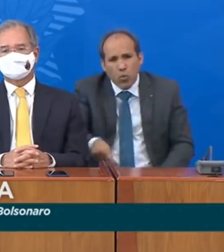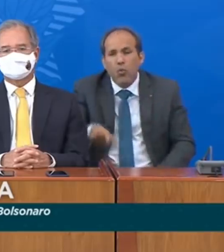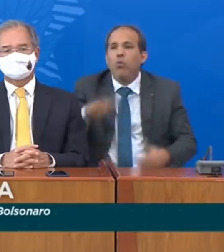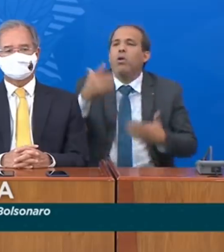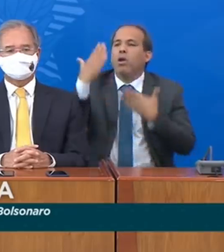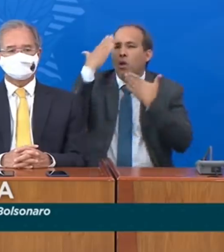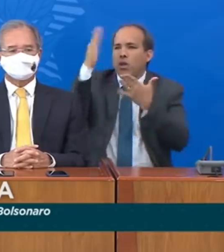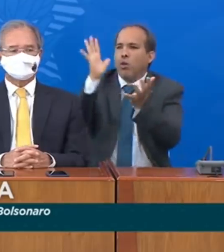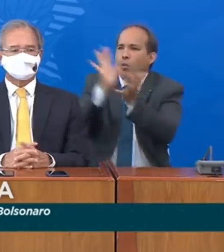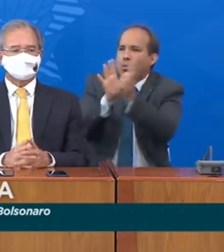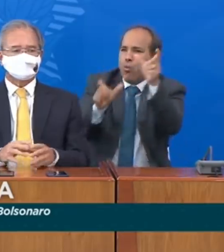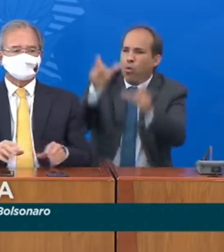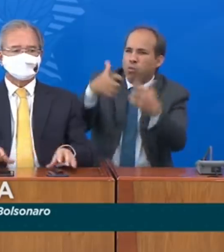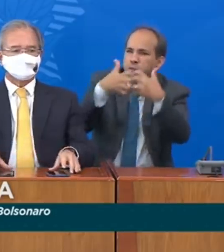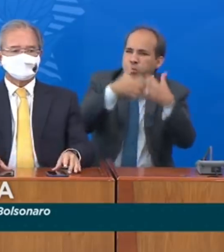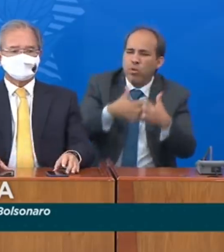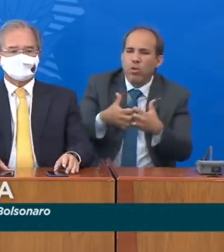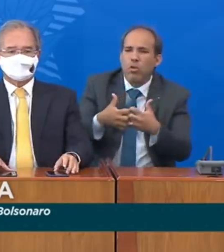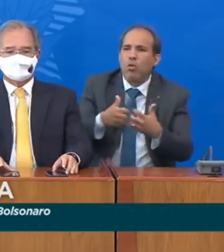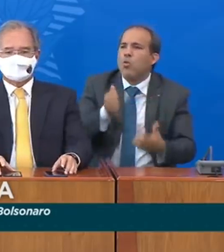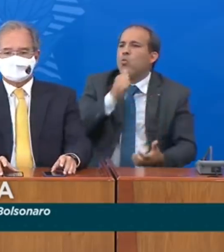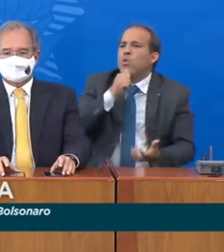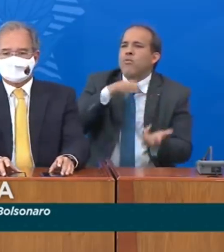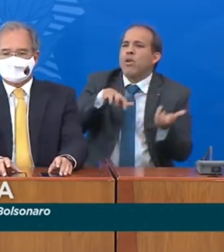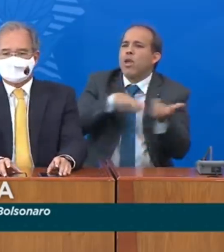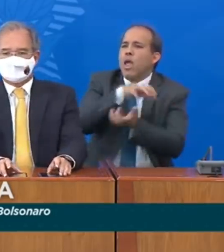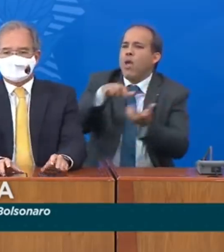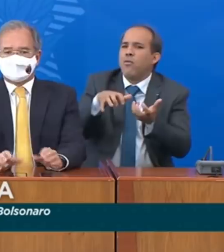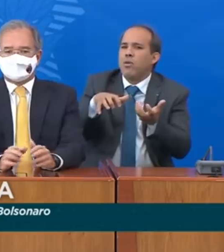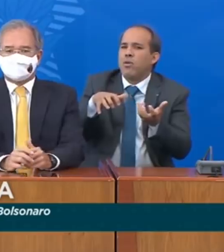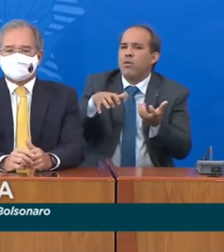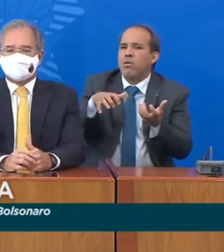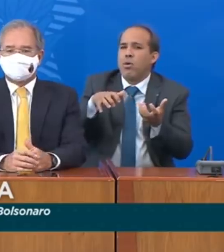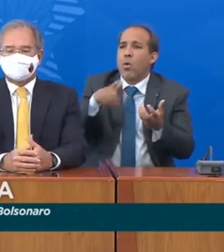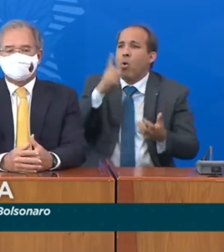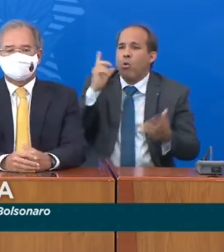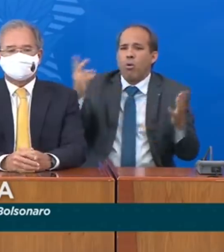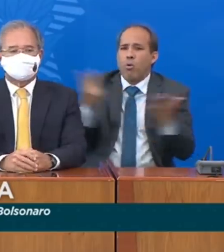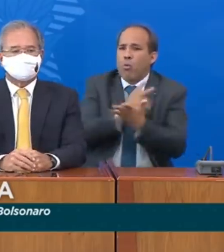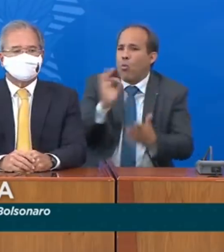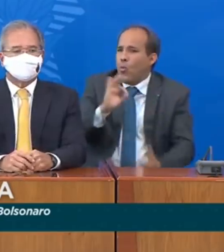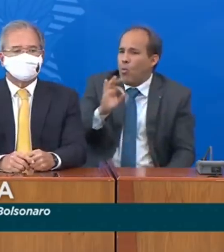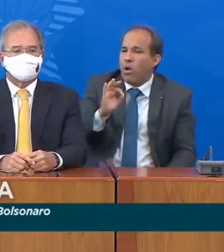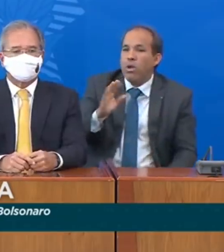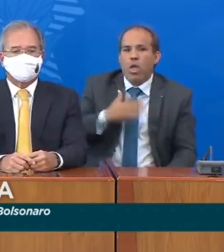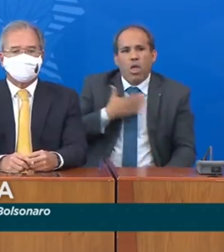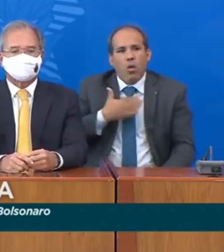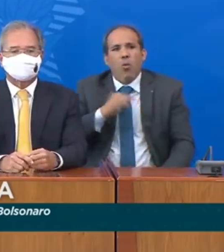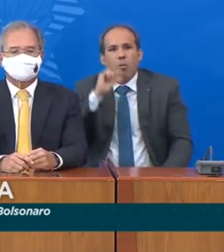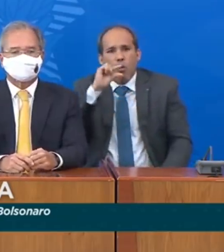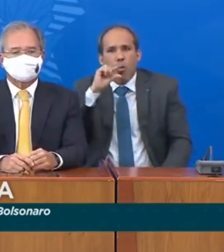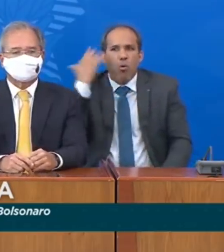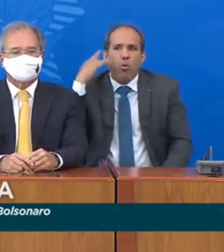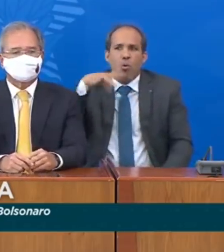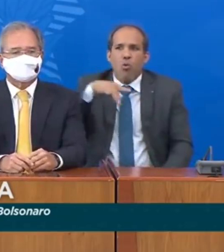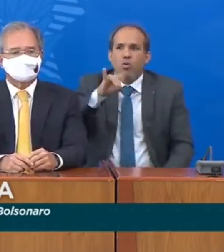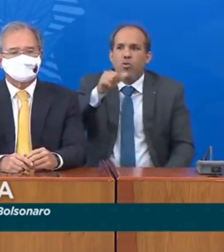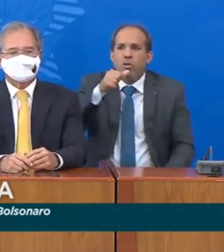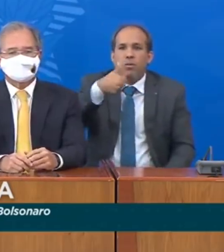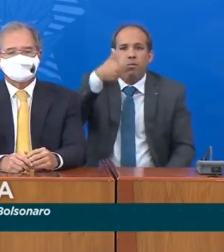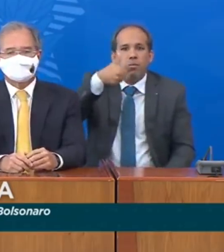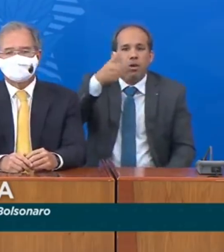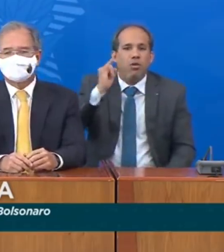agradeço a eles a não aderência a esse movimento grevista que nos ameaçou no último dia 1º de